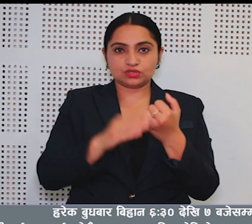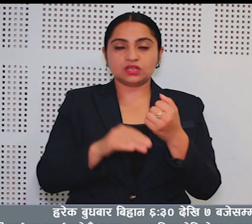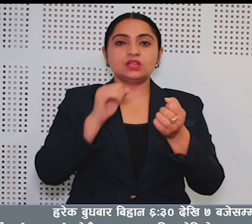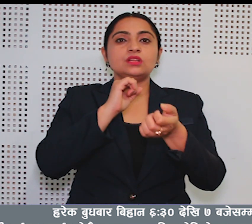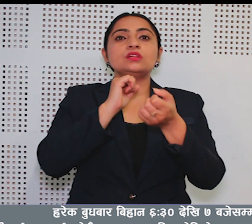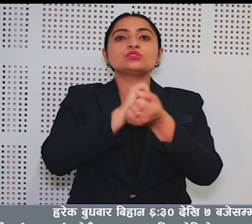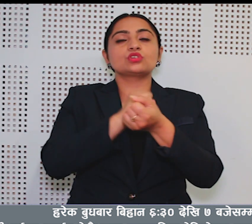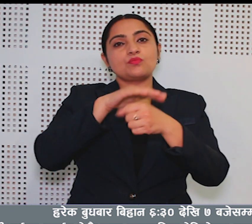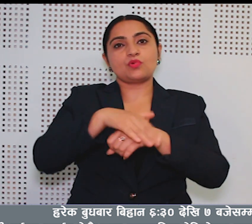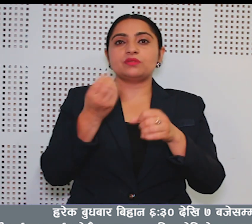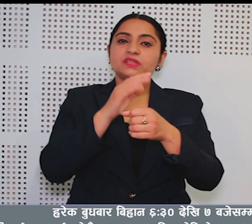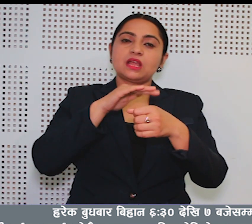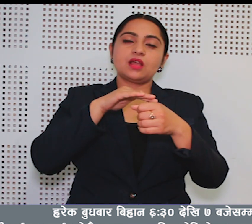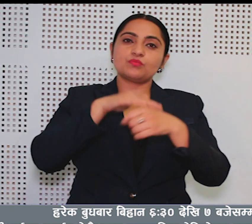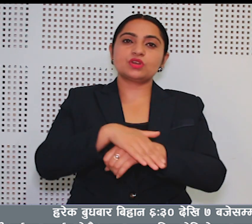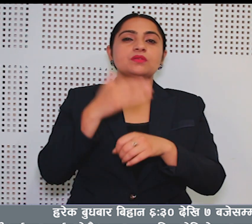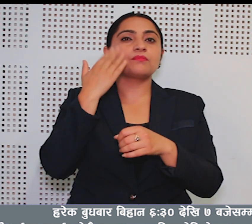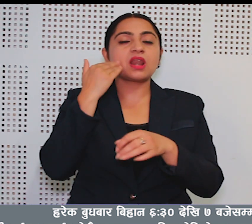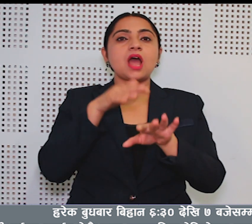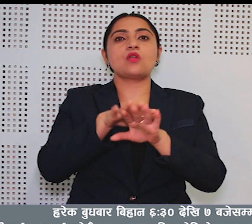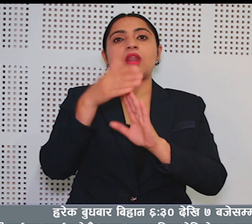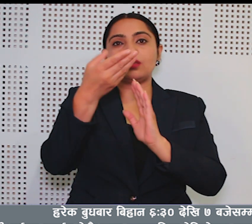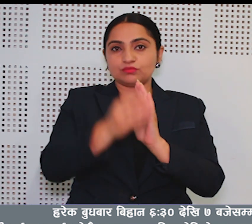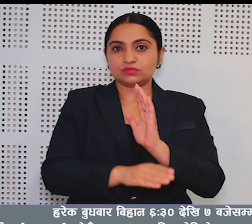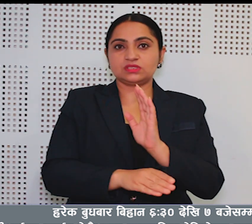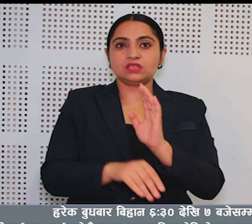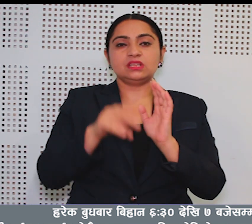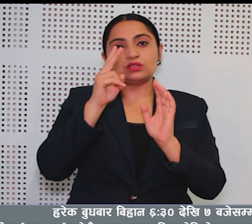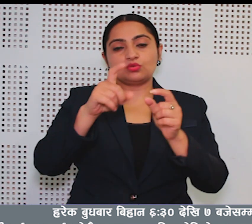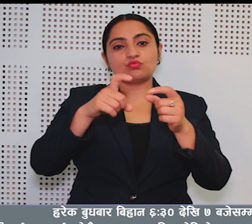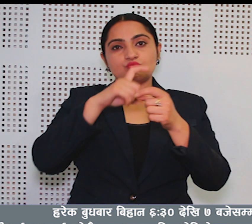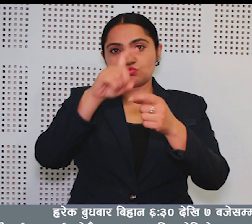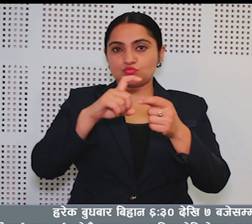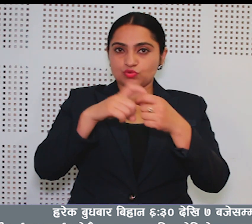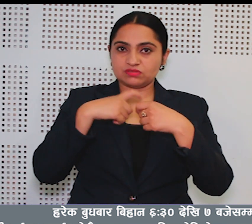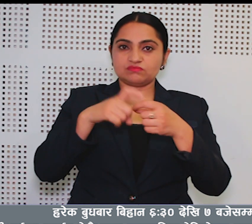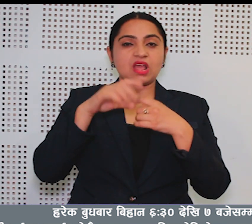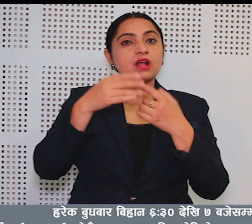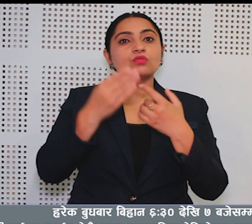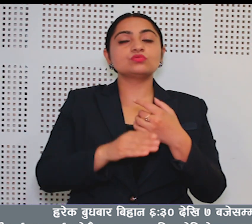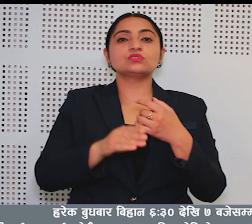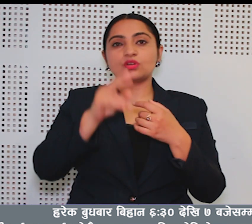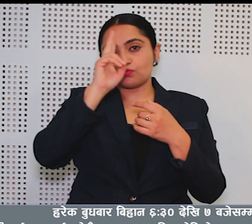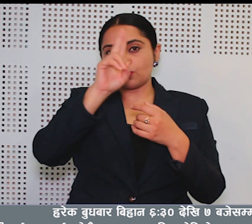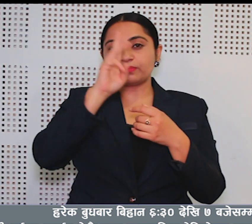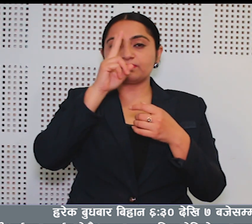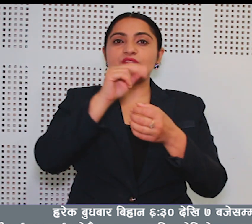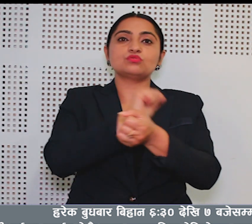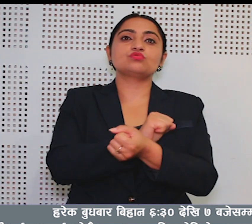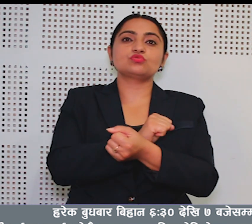भन्दा बढी महिलाहरूमा पनि देखिएको कारण यो प्रश्नहरू आइरहँदा मैले भोलिको दिनमा हामीले यो जोखिम प्रभावित